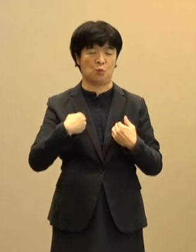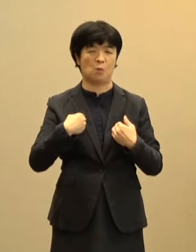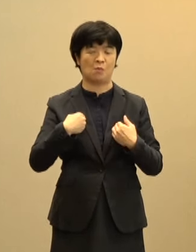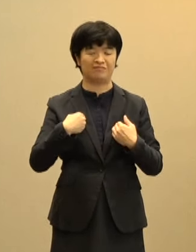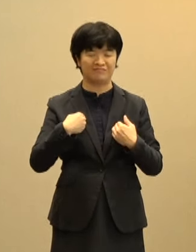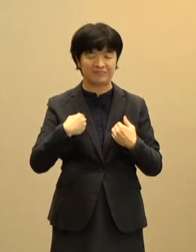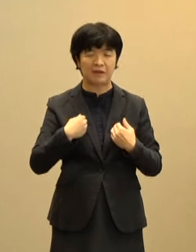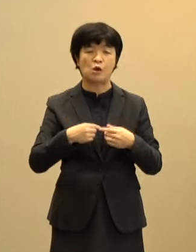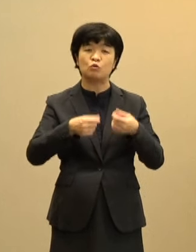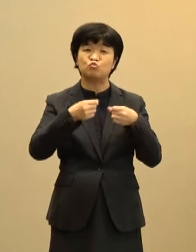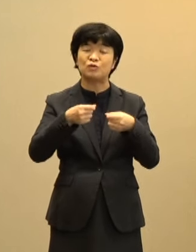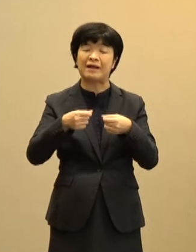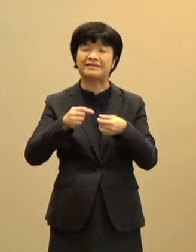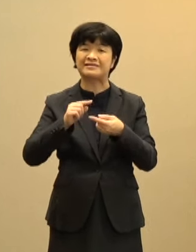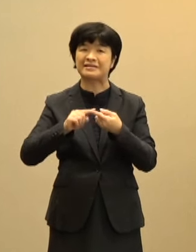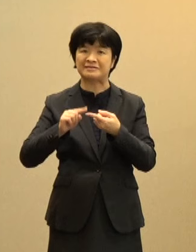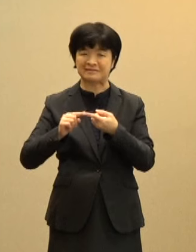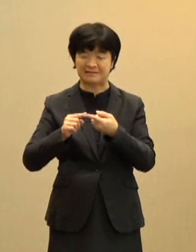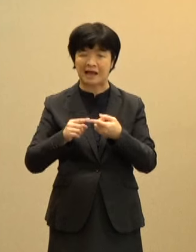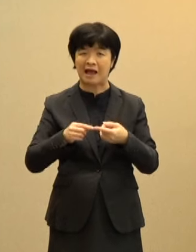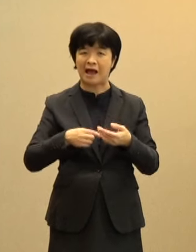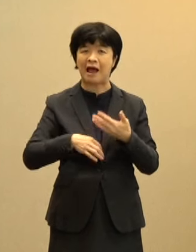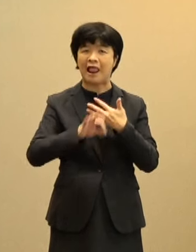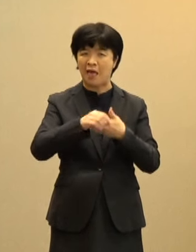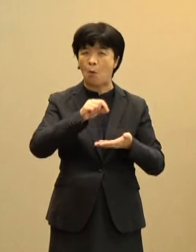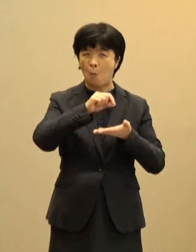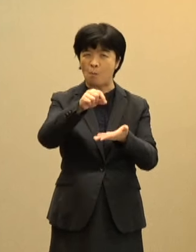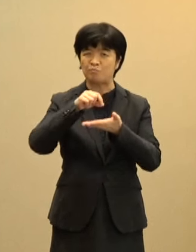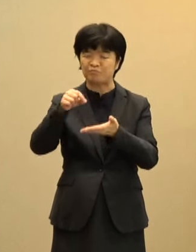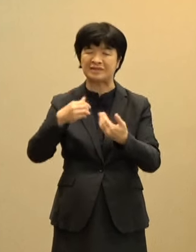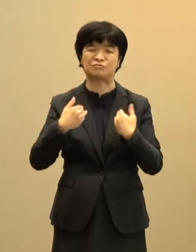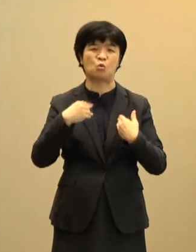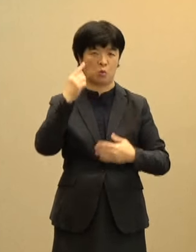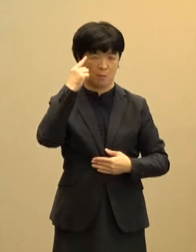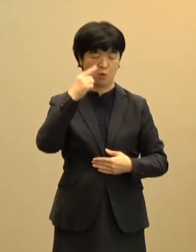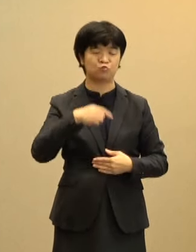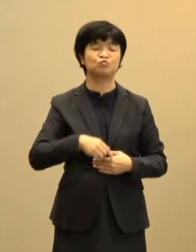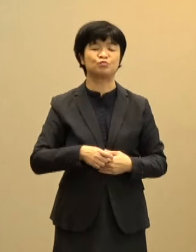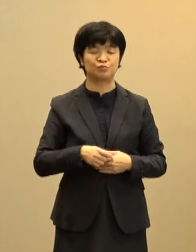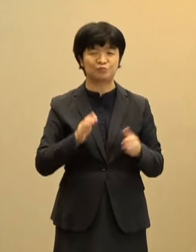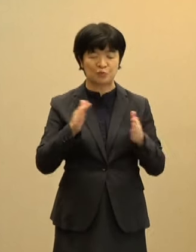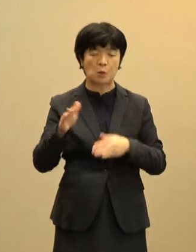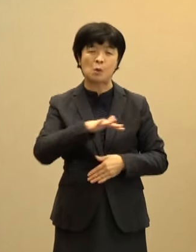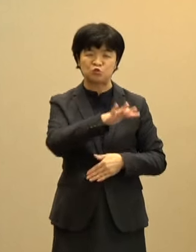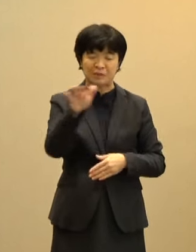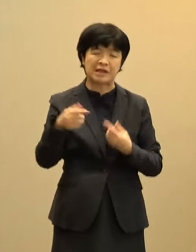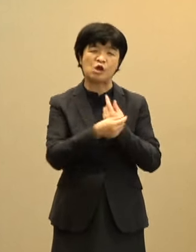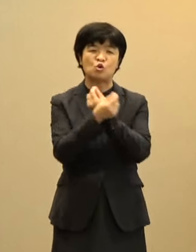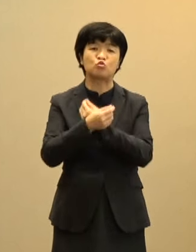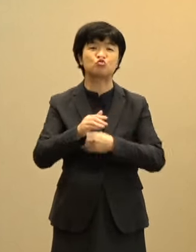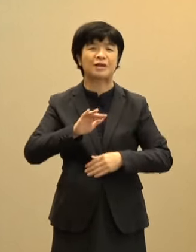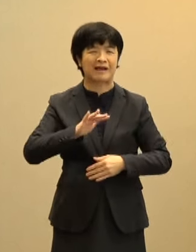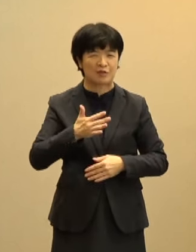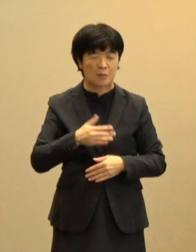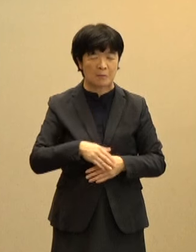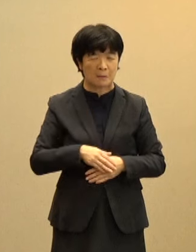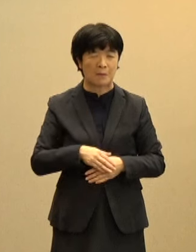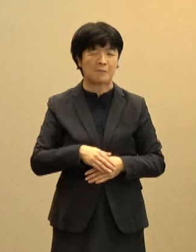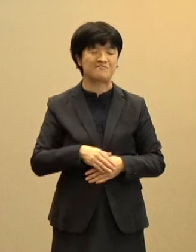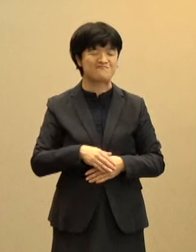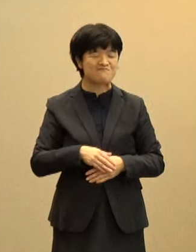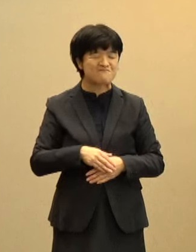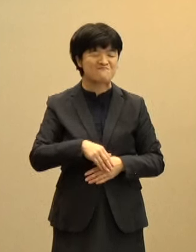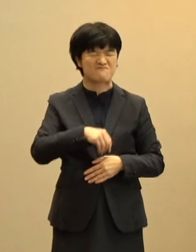ていくということですね。それから何よりですね、これは全てに共通することですけれども、まあ、うまい話は